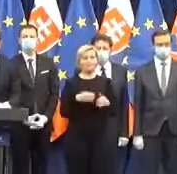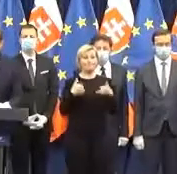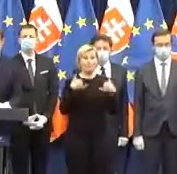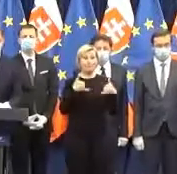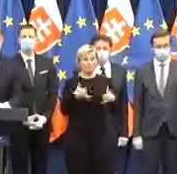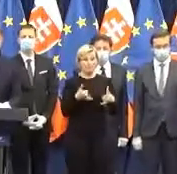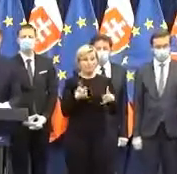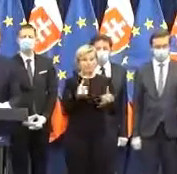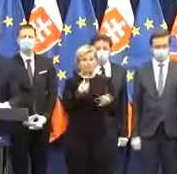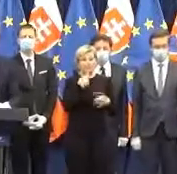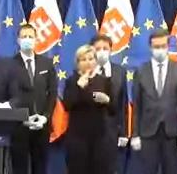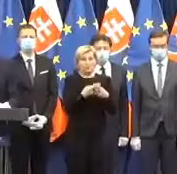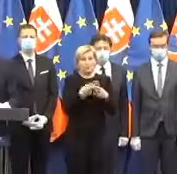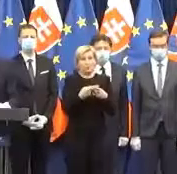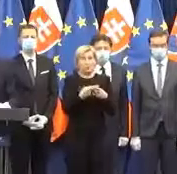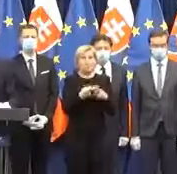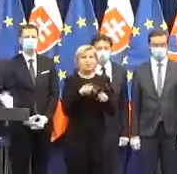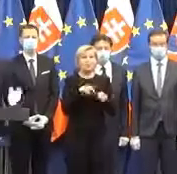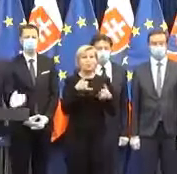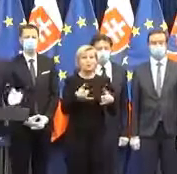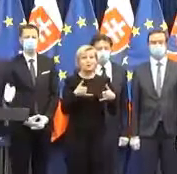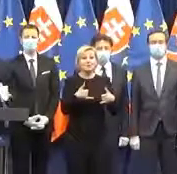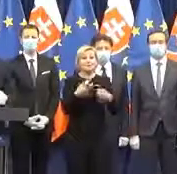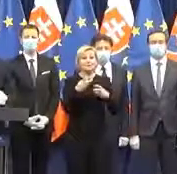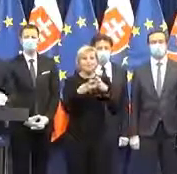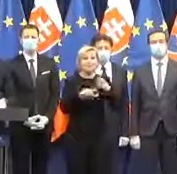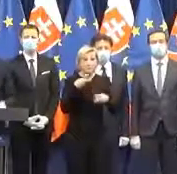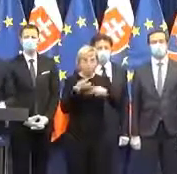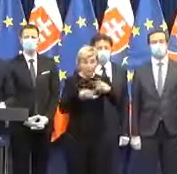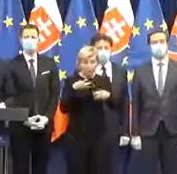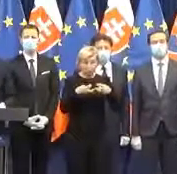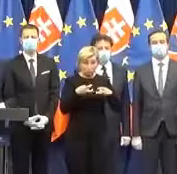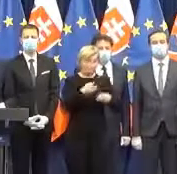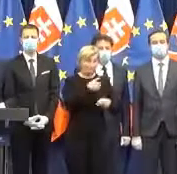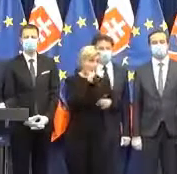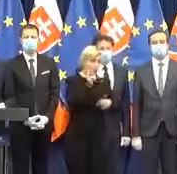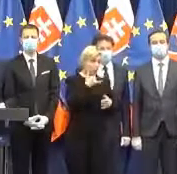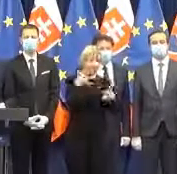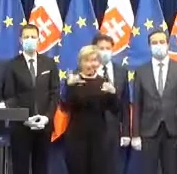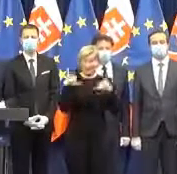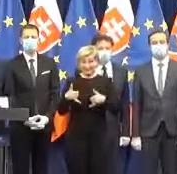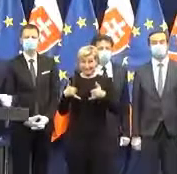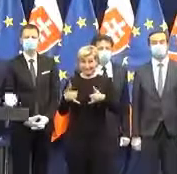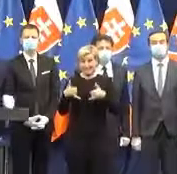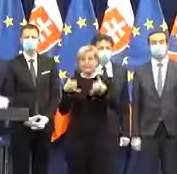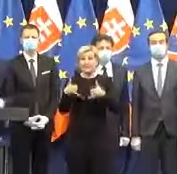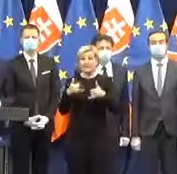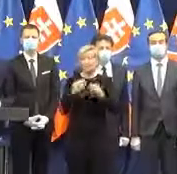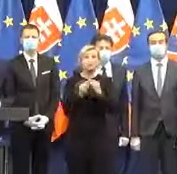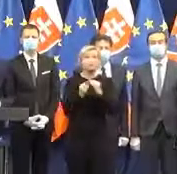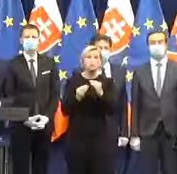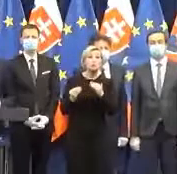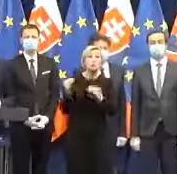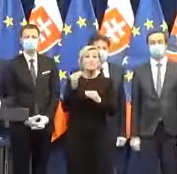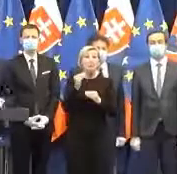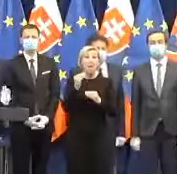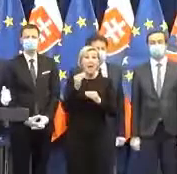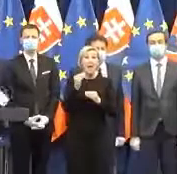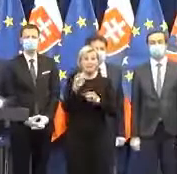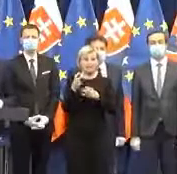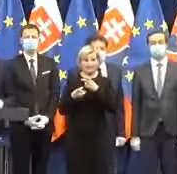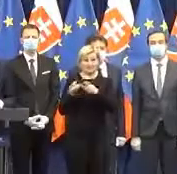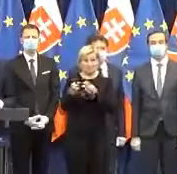Nárast testovaných alebo vyšetrovaných včerajší deň a dnešný deň je približne o tretinu viac. 350 bolo